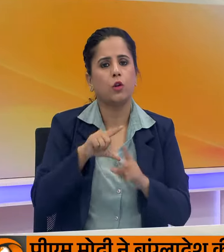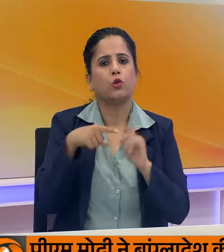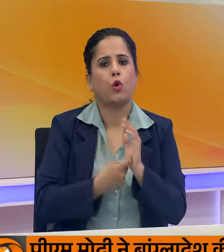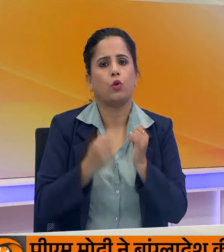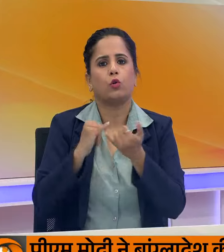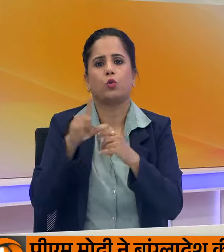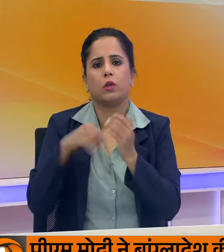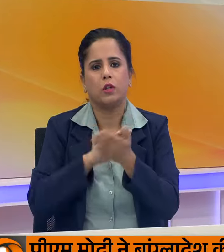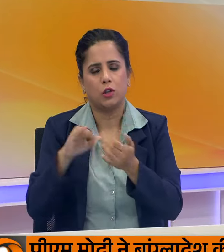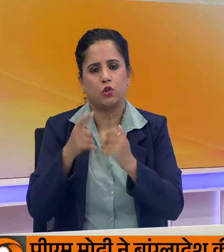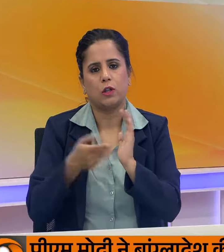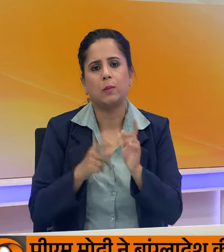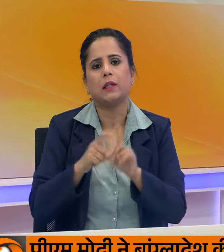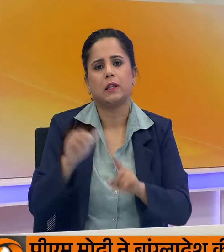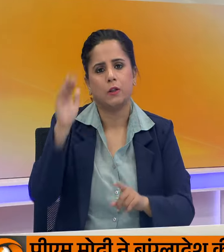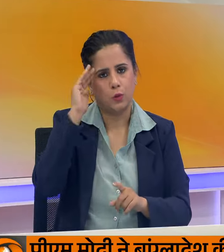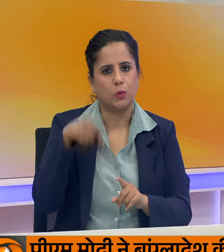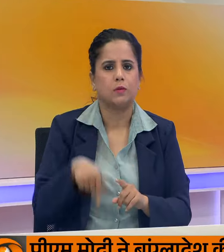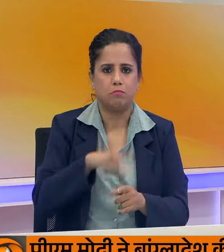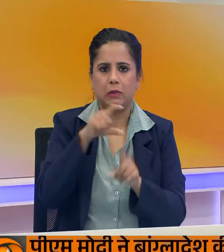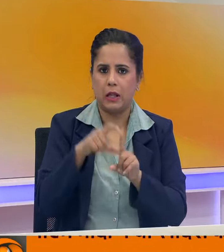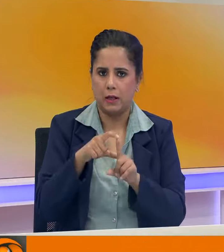सुय शर्मा टीटी न्यूज